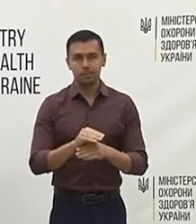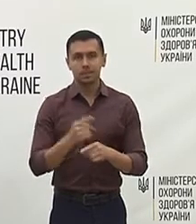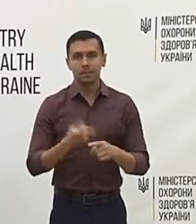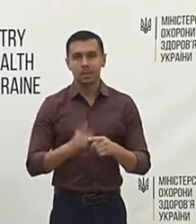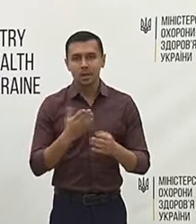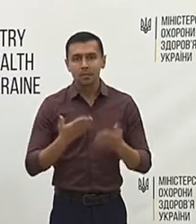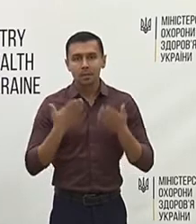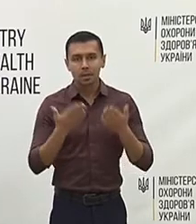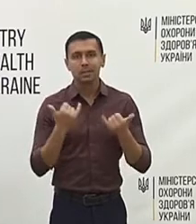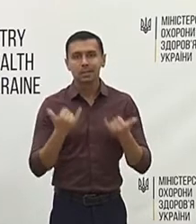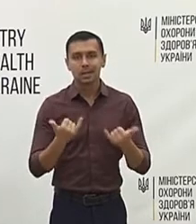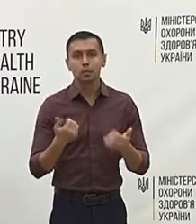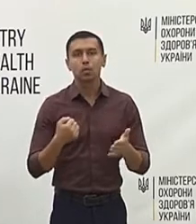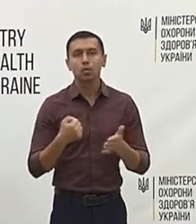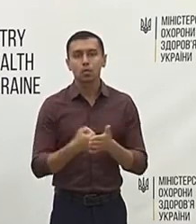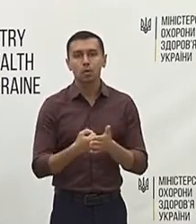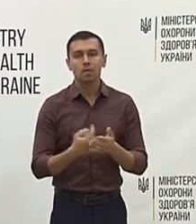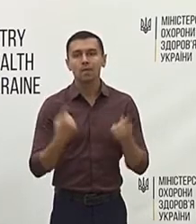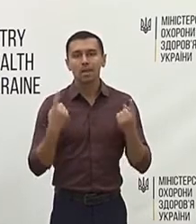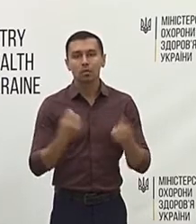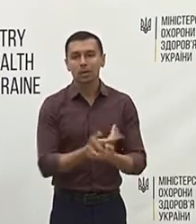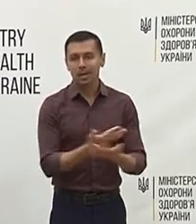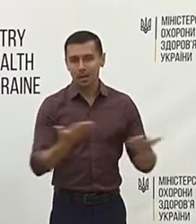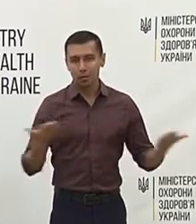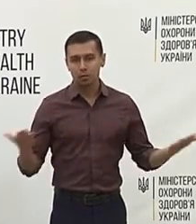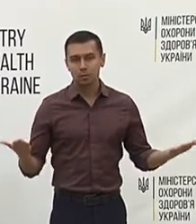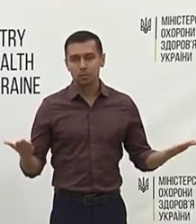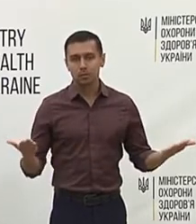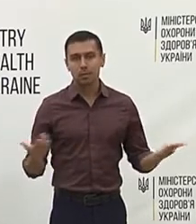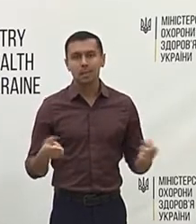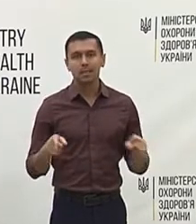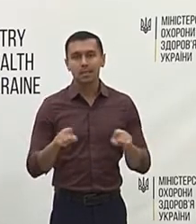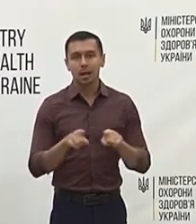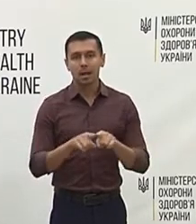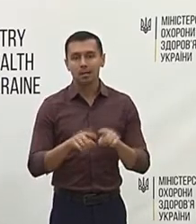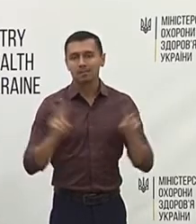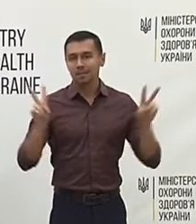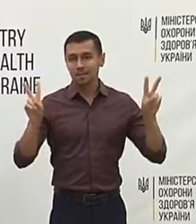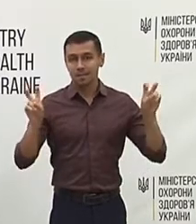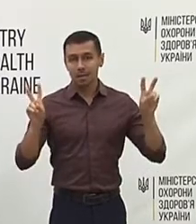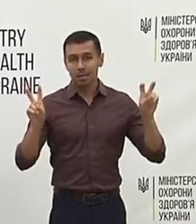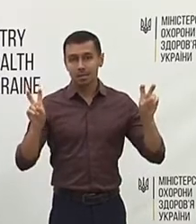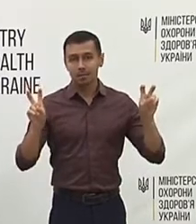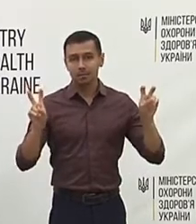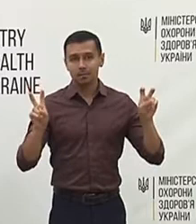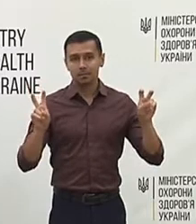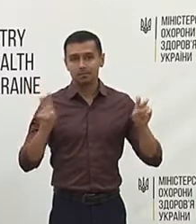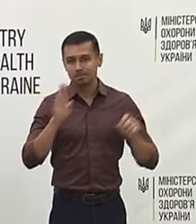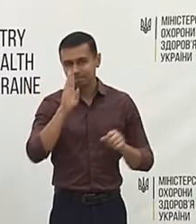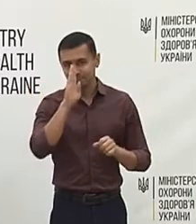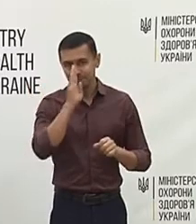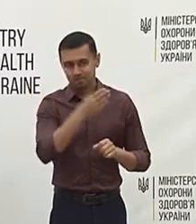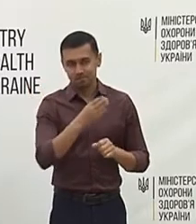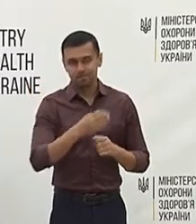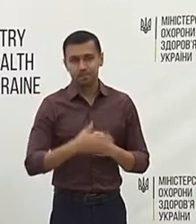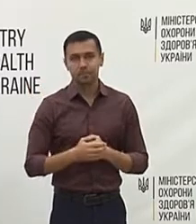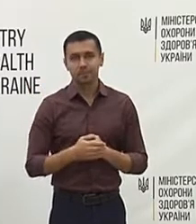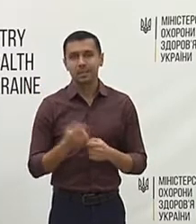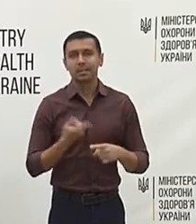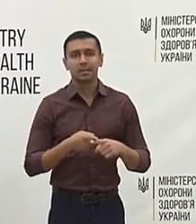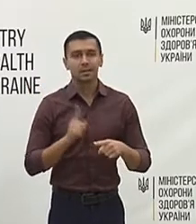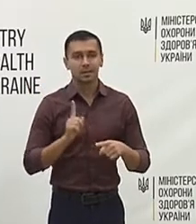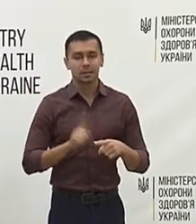це звертаюся зараз до великої кількості так званих зрадофілів.